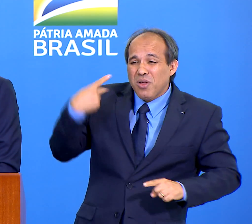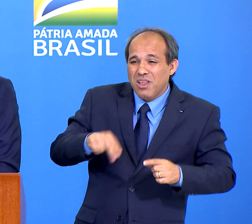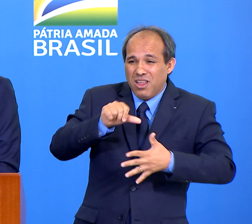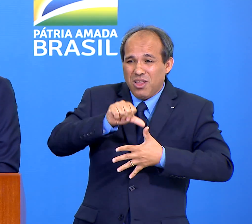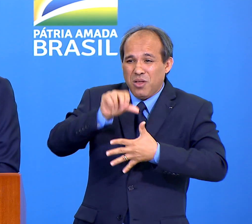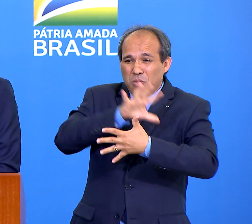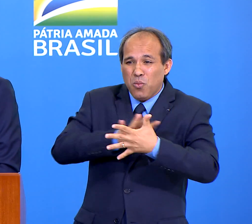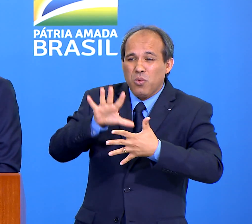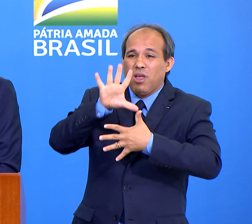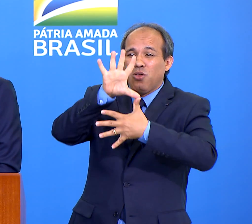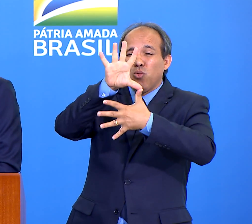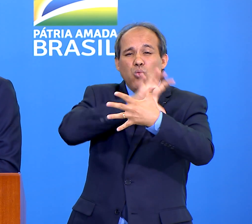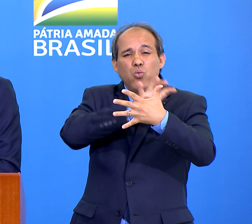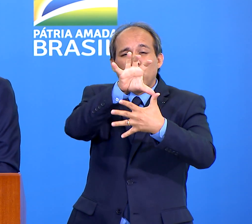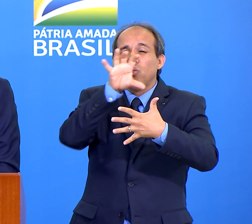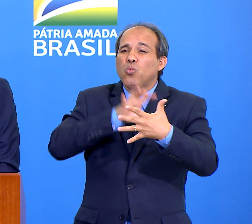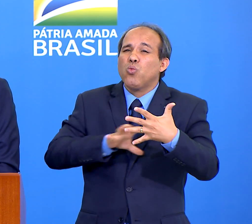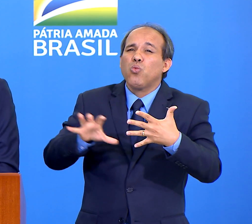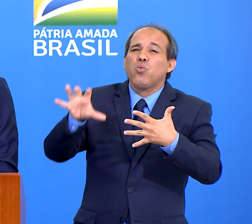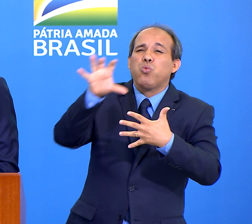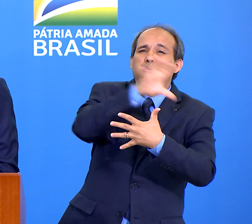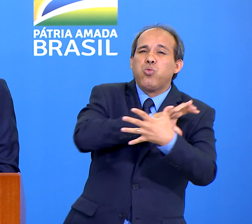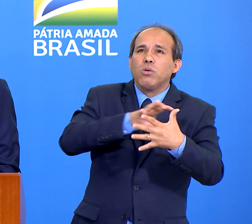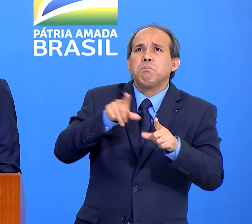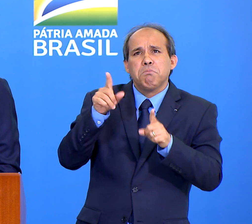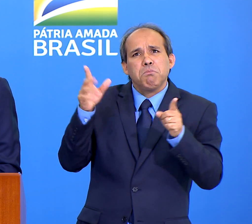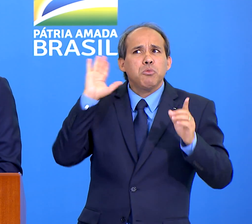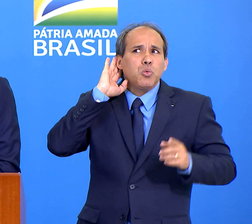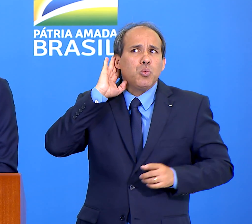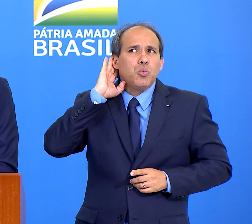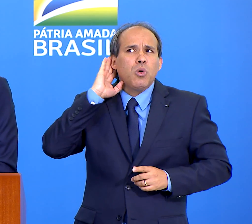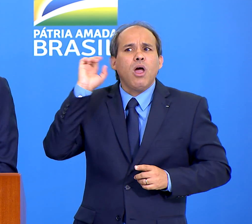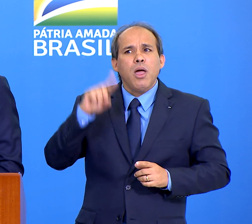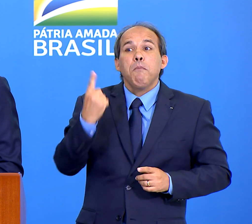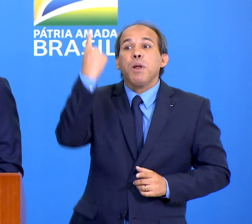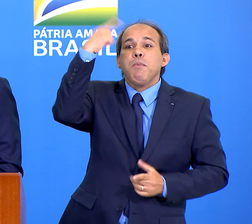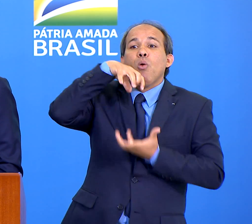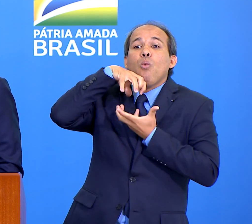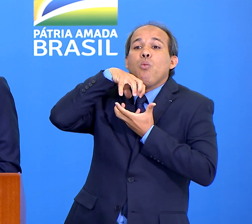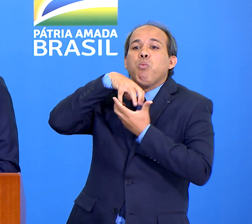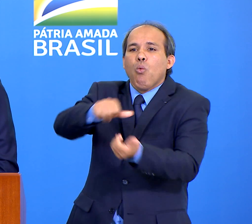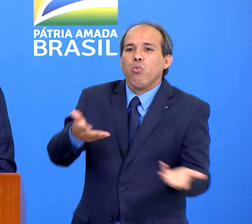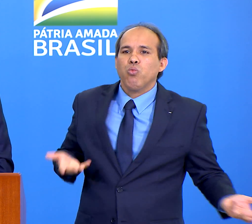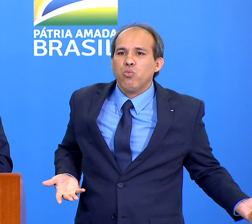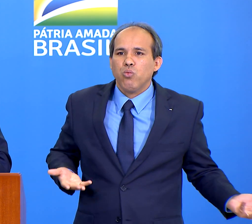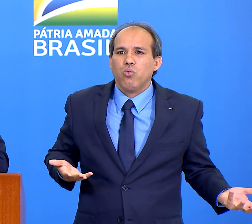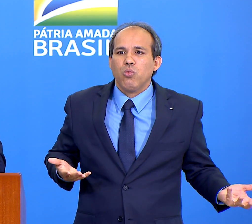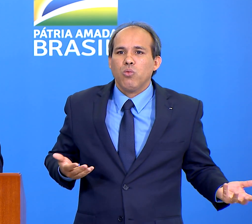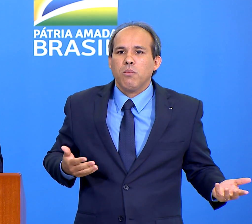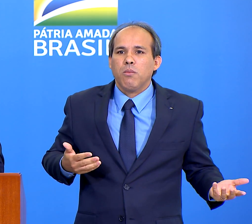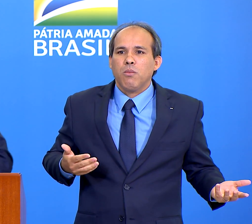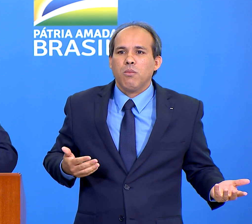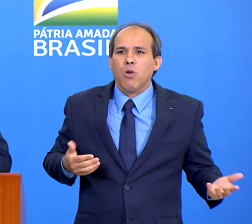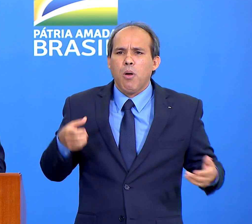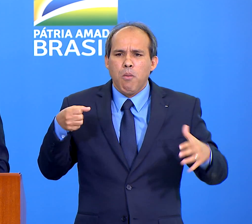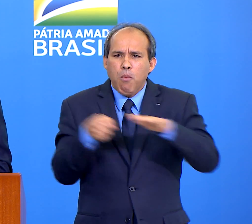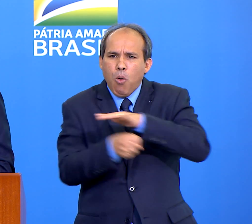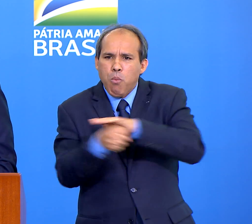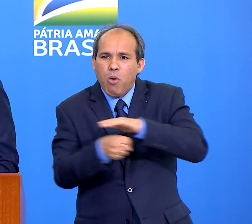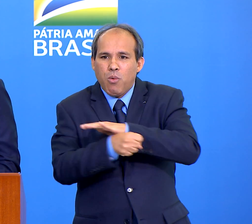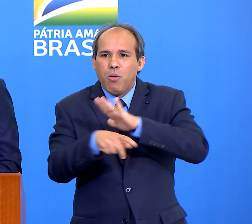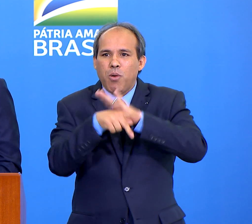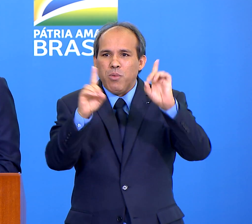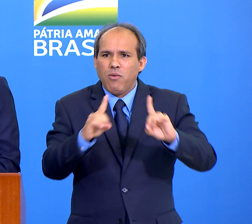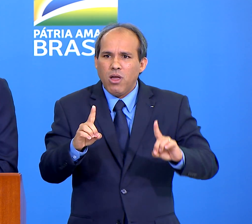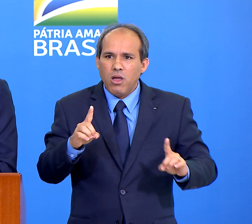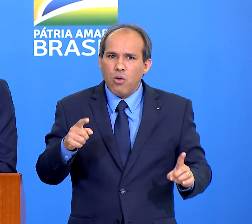Latina do hemisfério sul e até onde eu saiba do mundo isso não é nada que a gente tem aqui